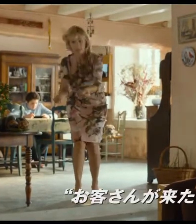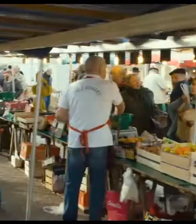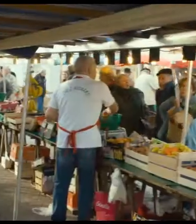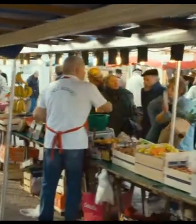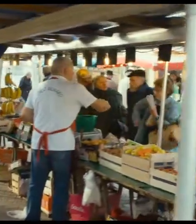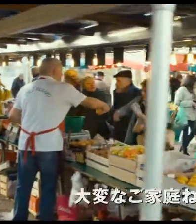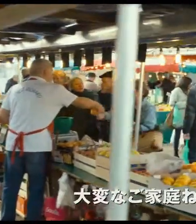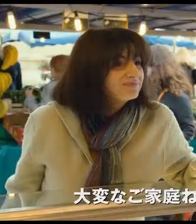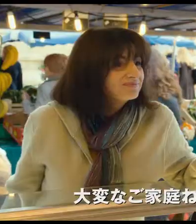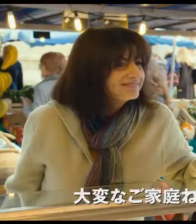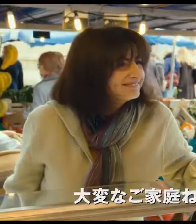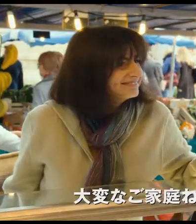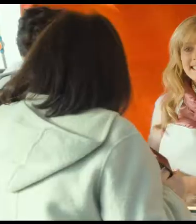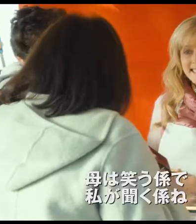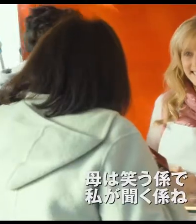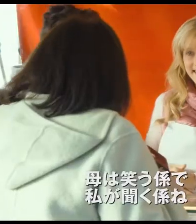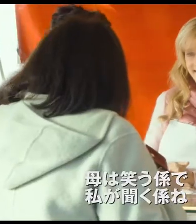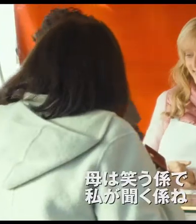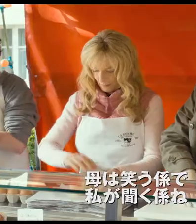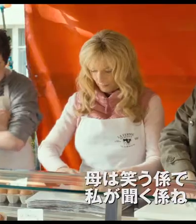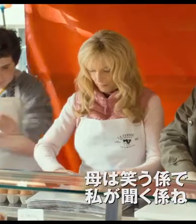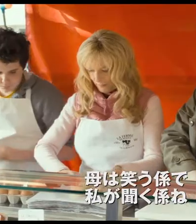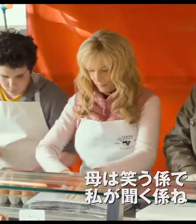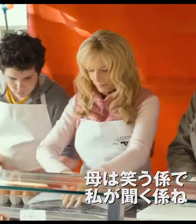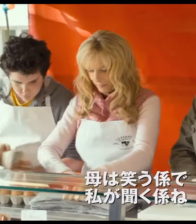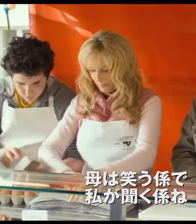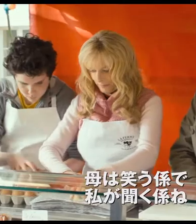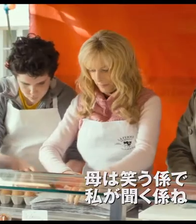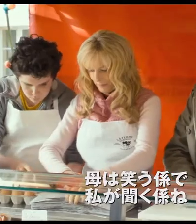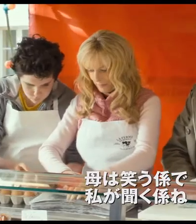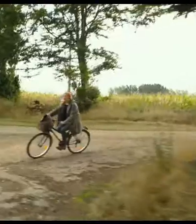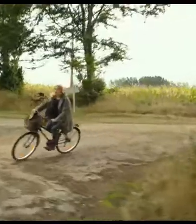remercieス'est-ce qu' a madame ça s'appelle la division du travail elle sourit et je